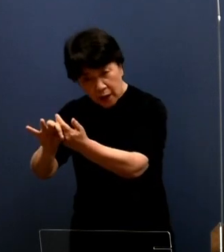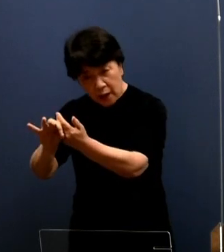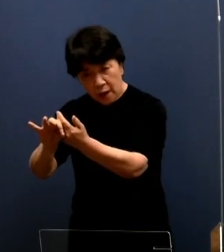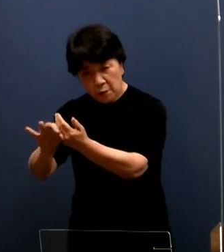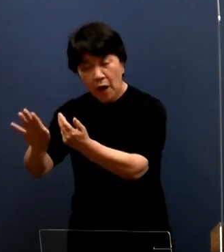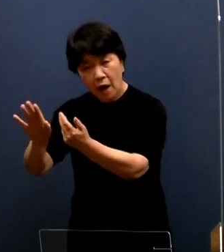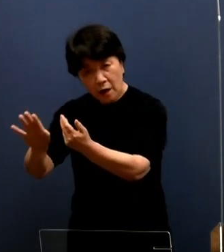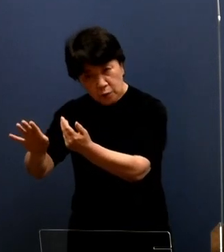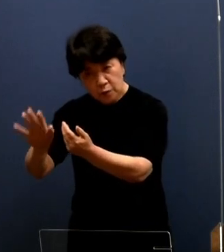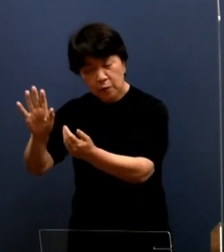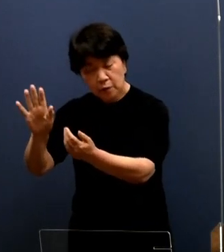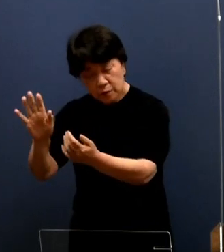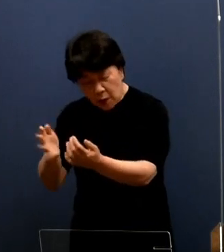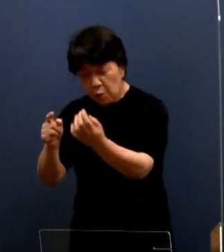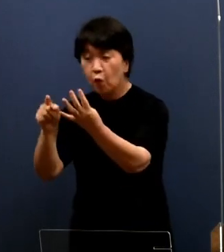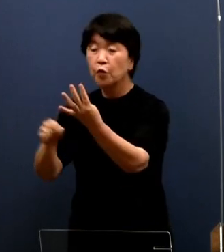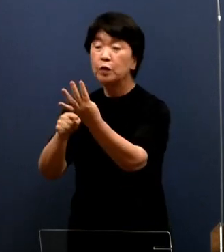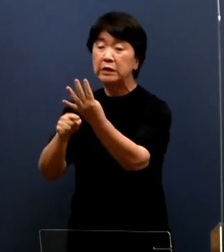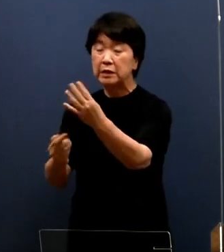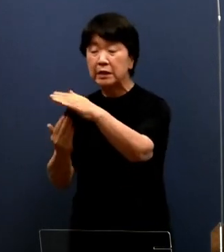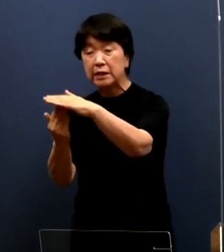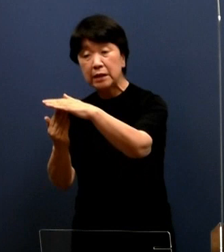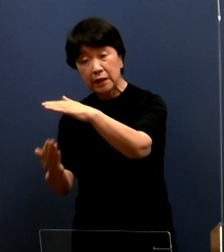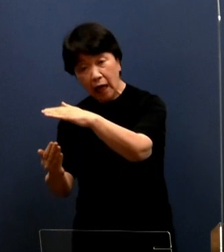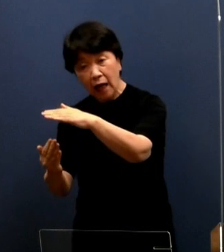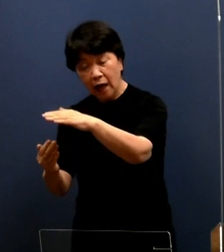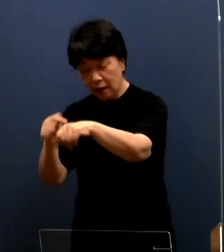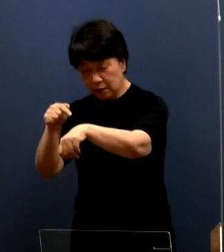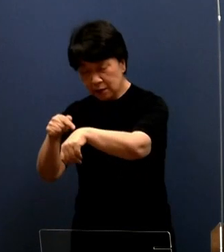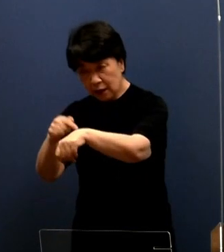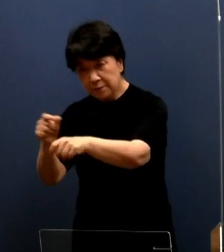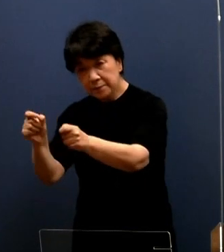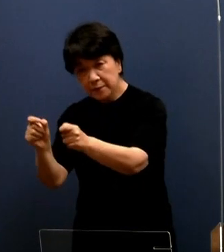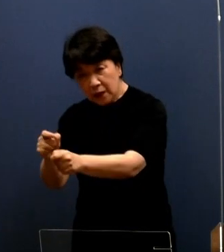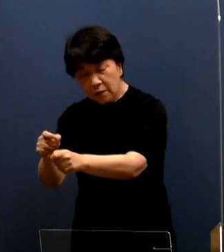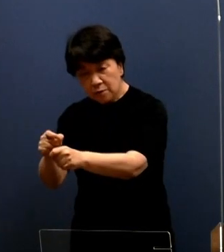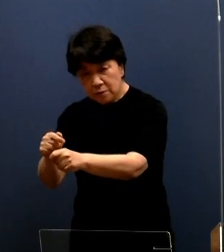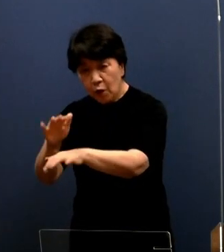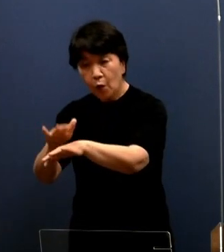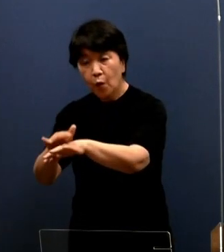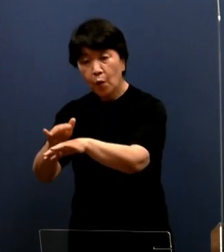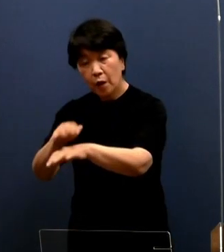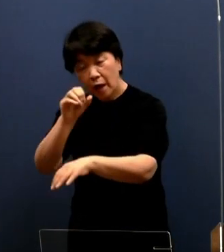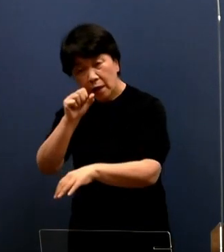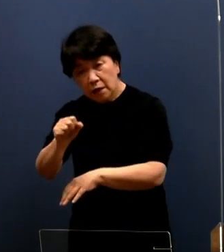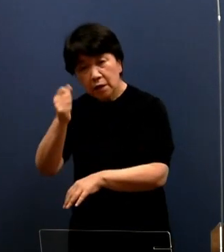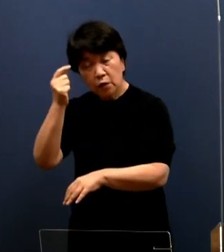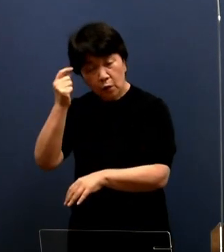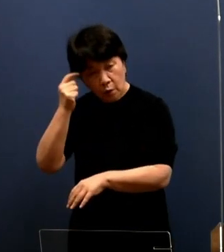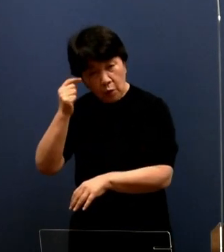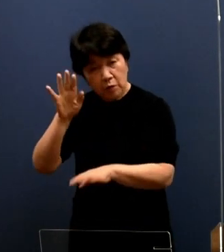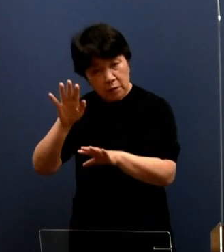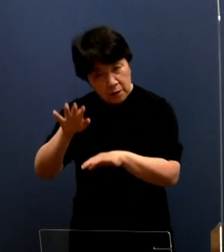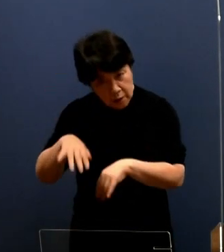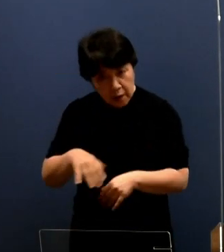内で8人以内で収まるようにということで人数制限をすることが一番合理的だと思ってやってるんです。お願いしてる。